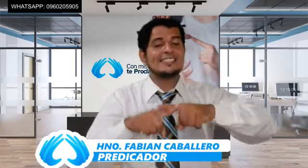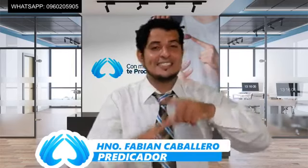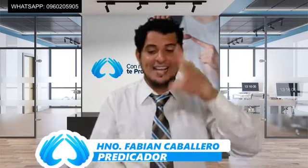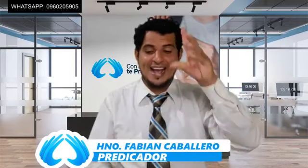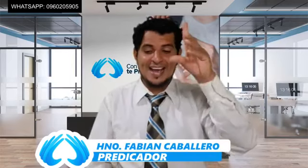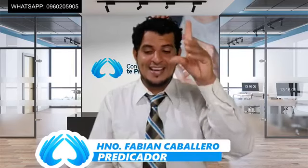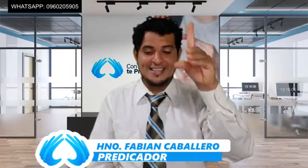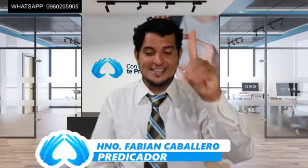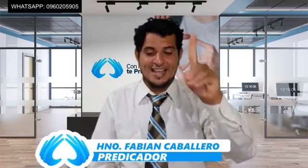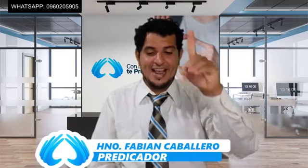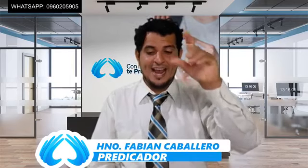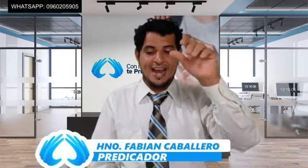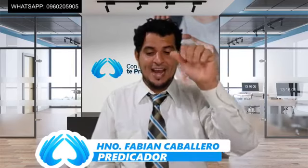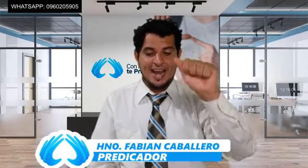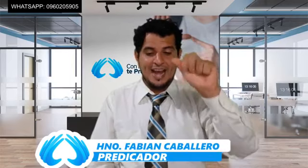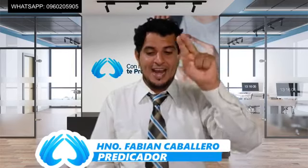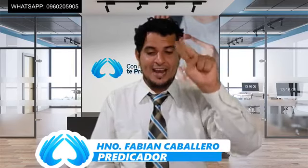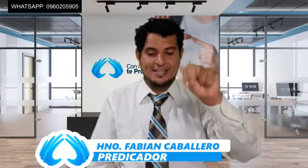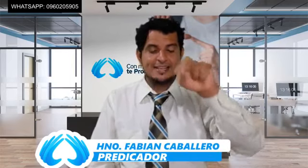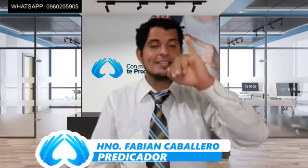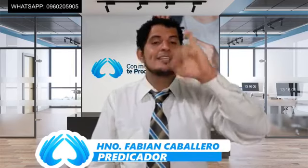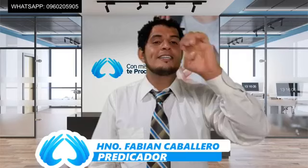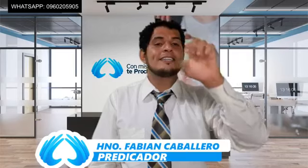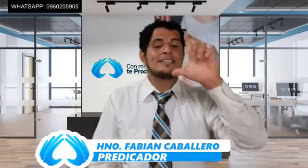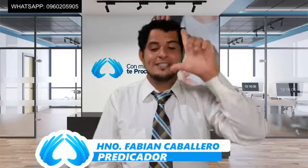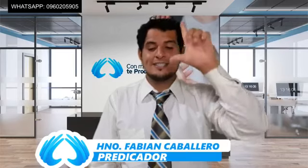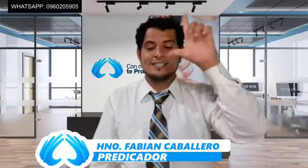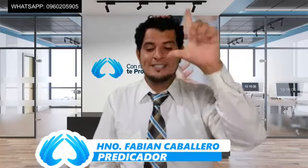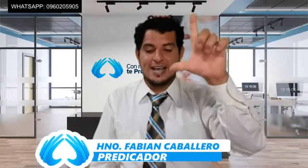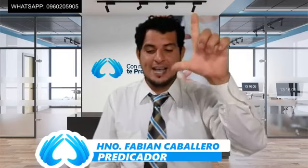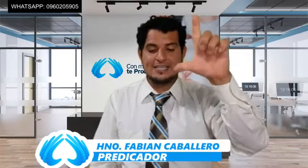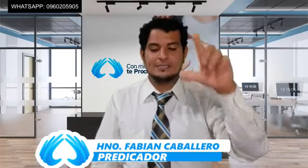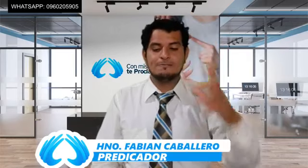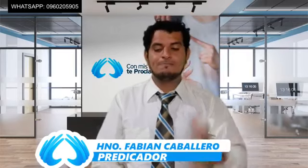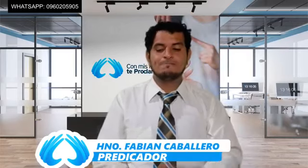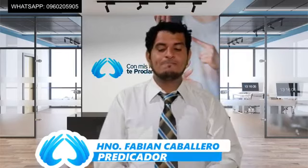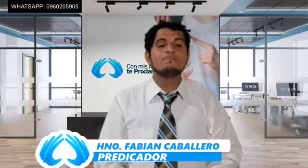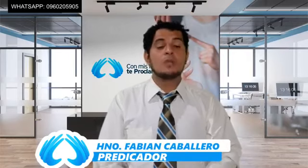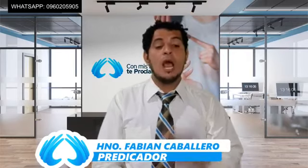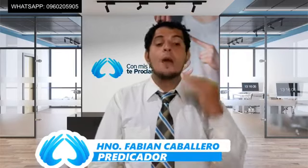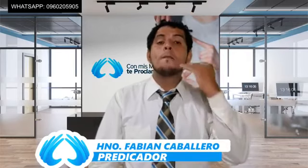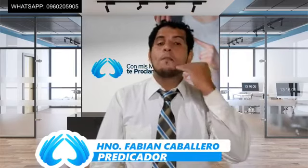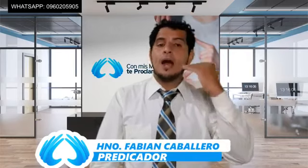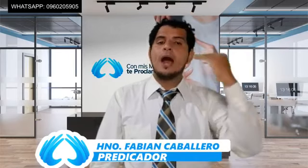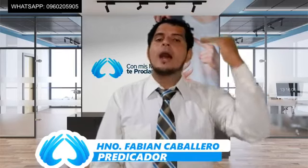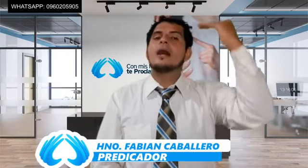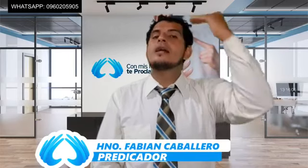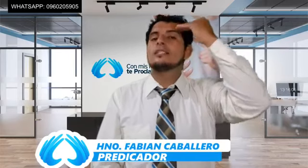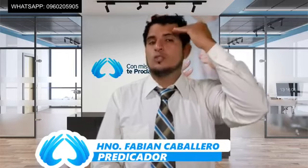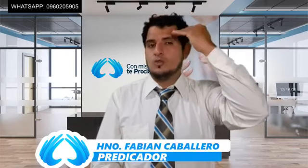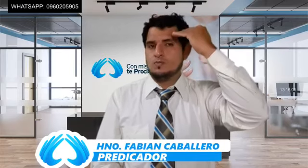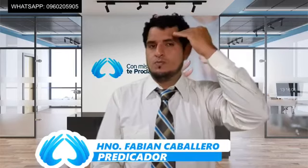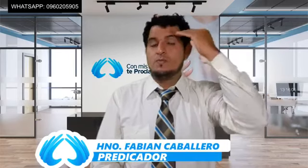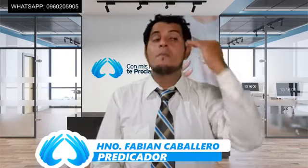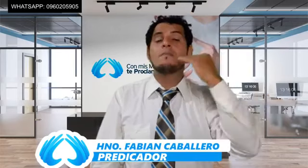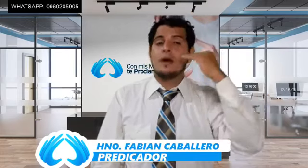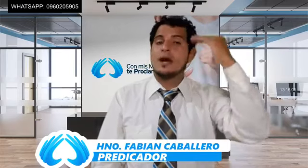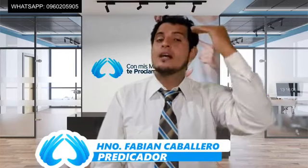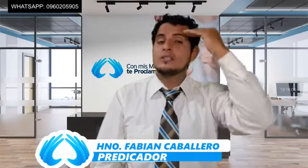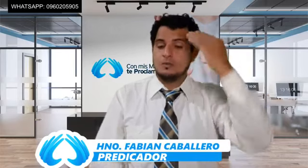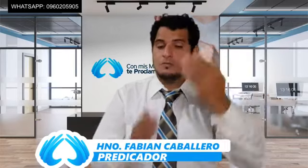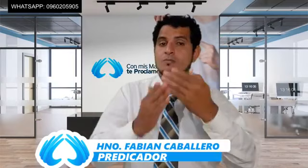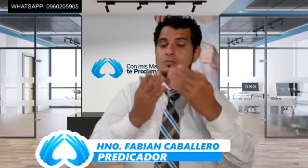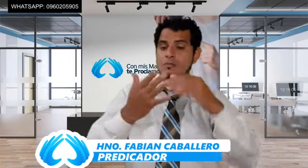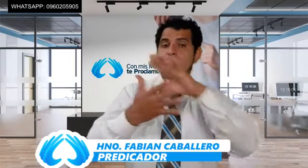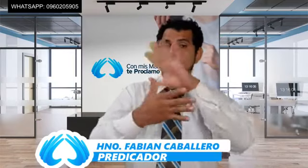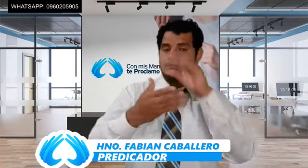que está de Isaías a Daniel. De Isaías a Daniel son 5 libros que son profetas,